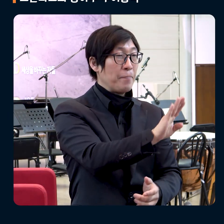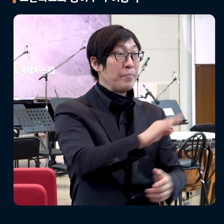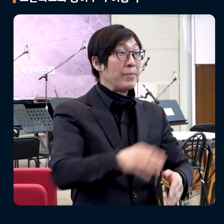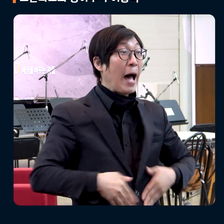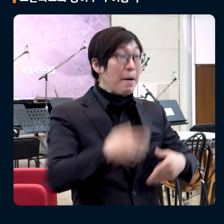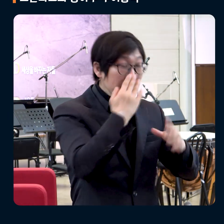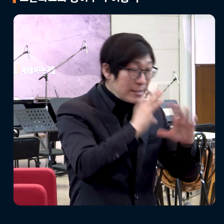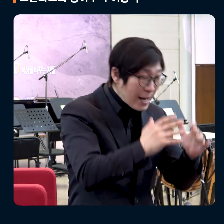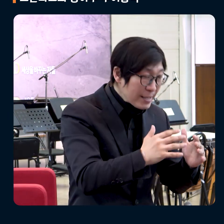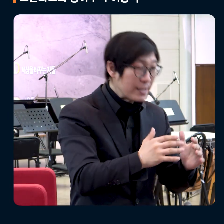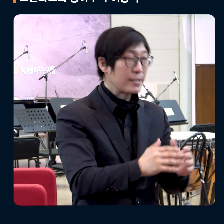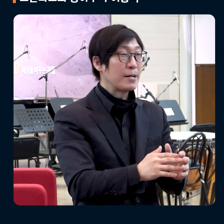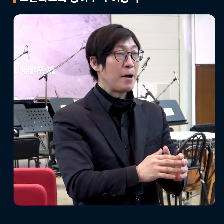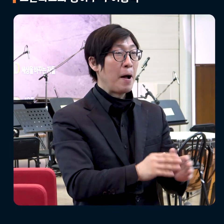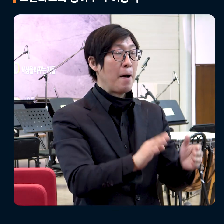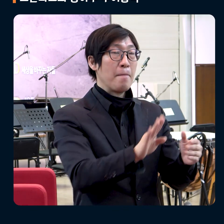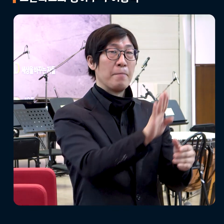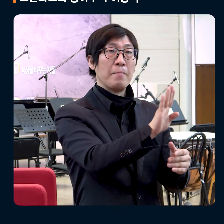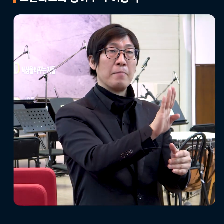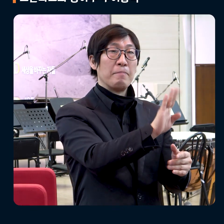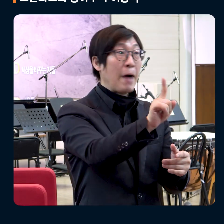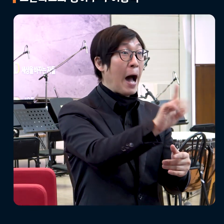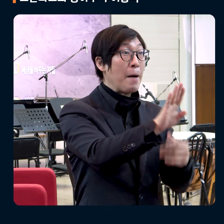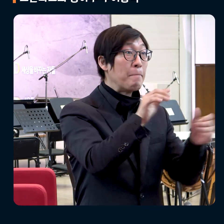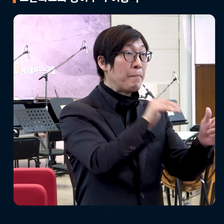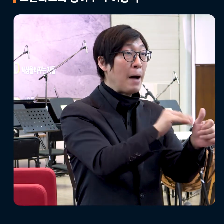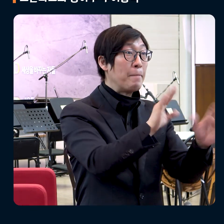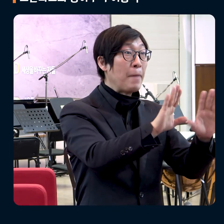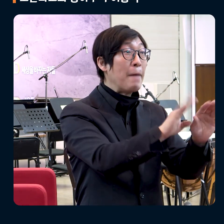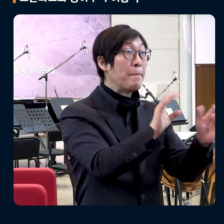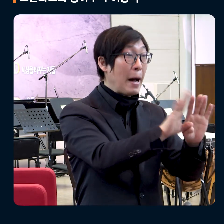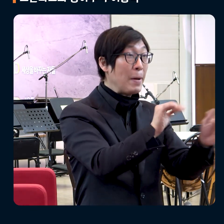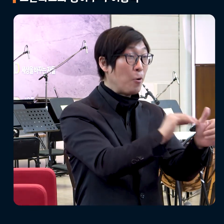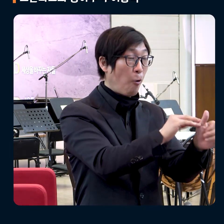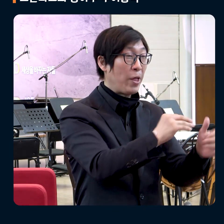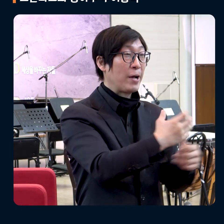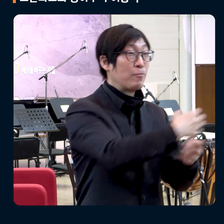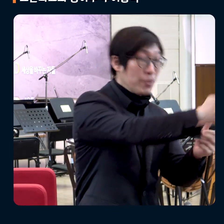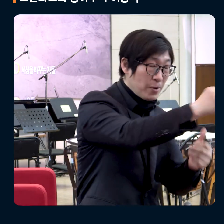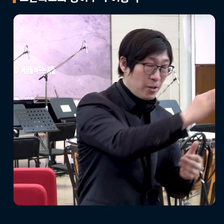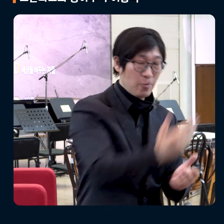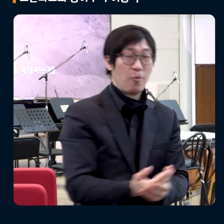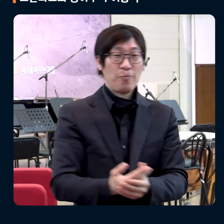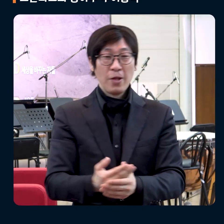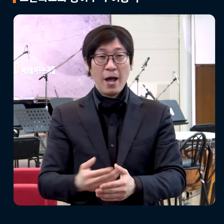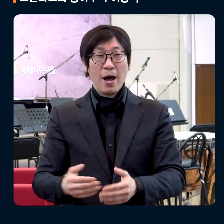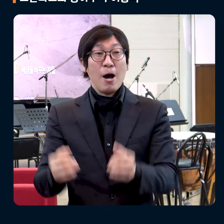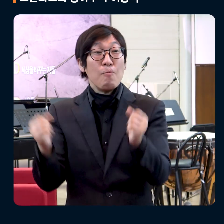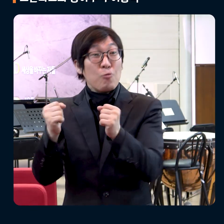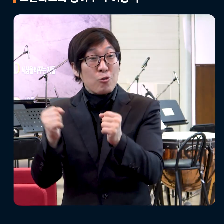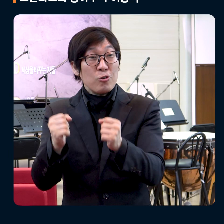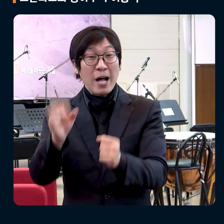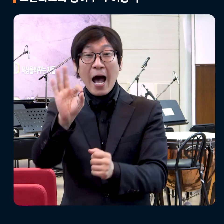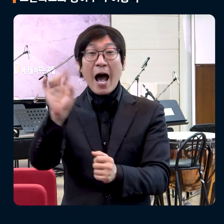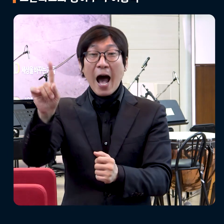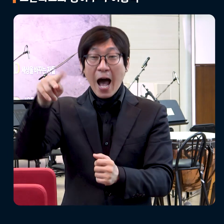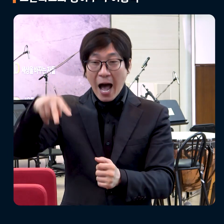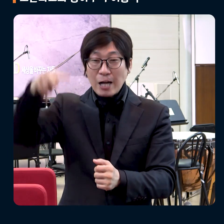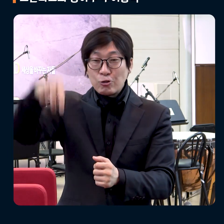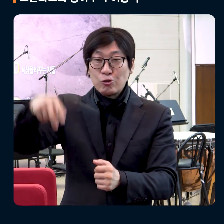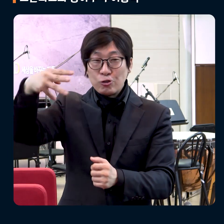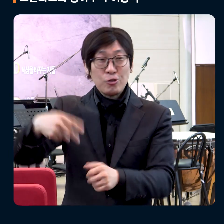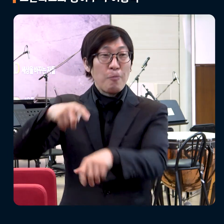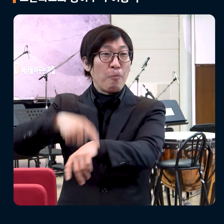거예요. 여러분 좀 성경을 가르치려면은 고상하게 가르쳐야 되지 않습니까? 너무 그 광경이 아직도 눈에